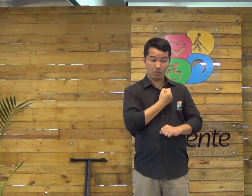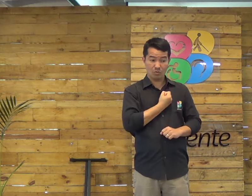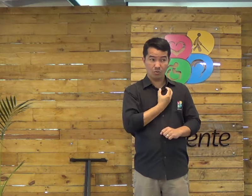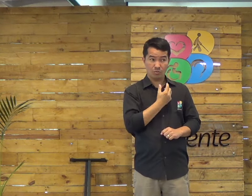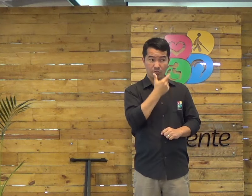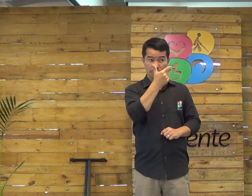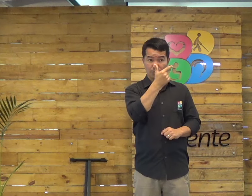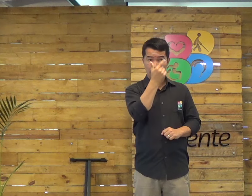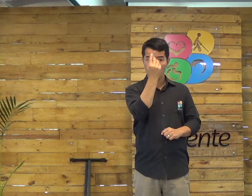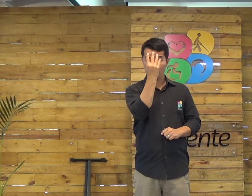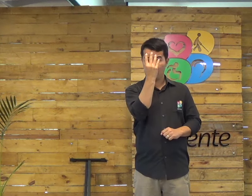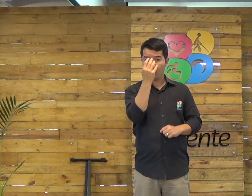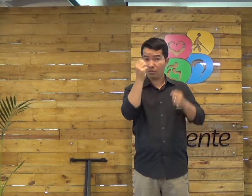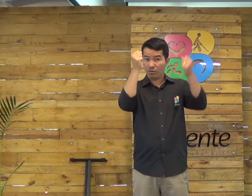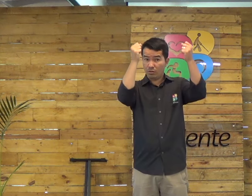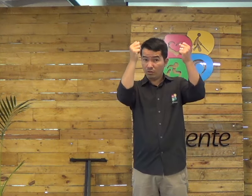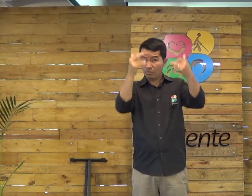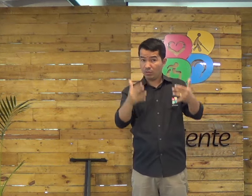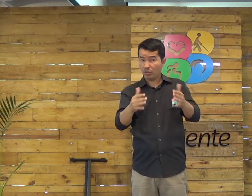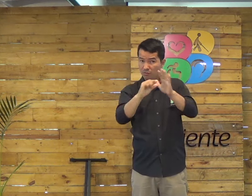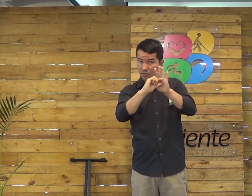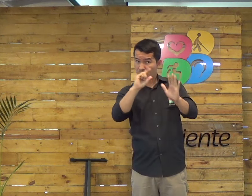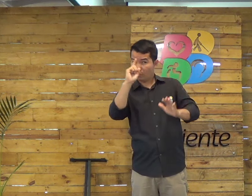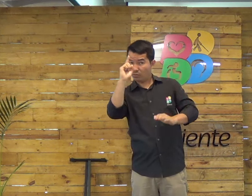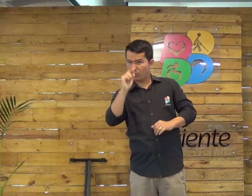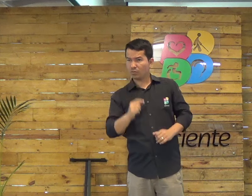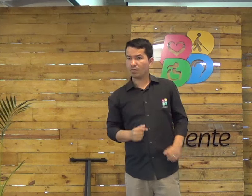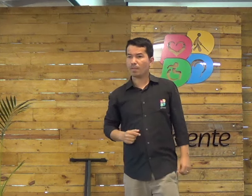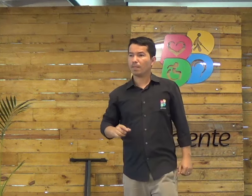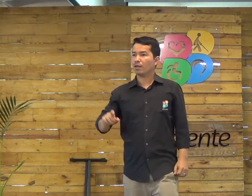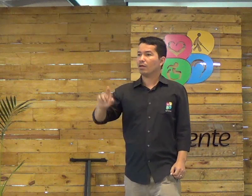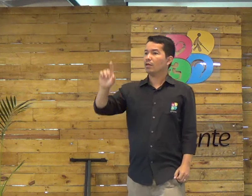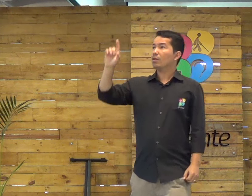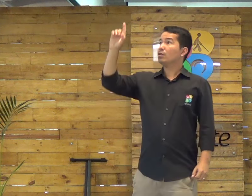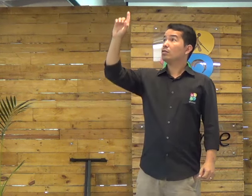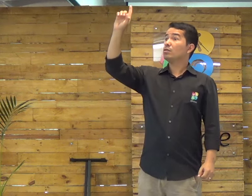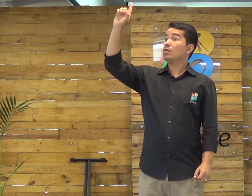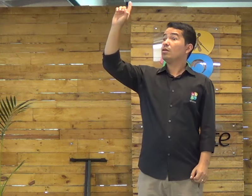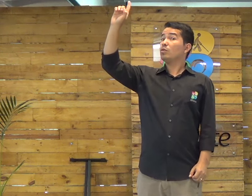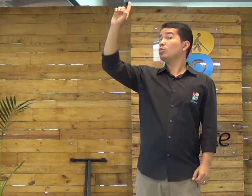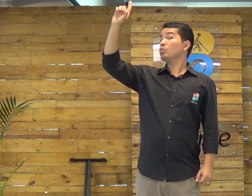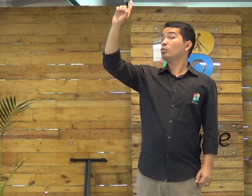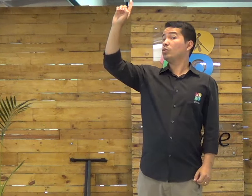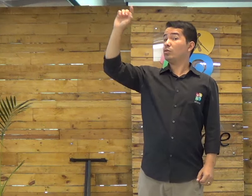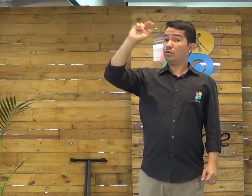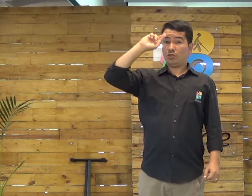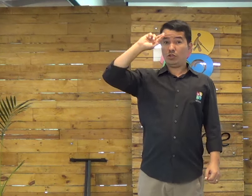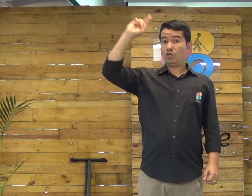Sabe em Salmo de número 24 diz, no versículo 1,